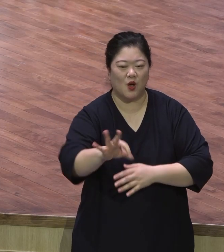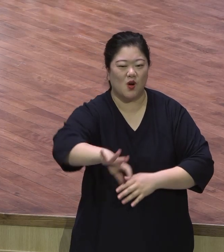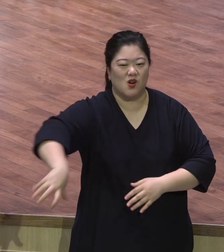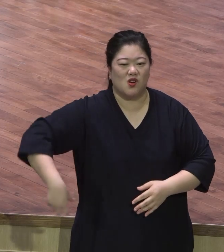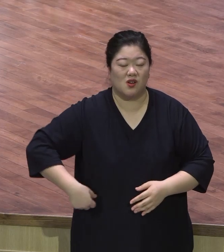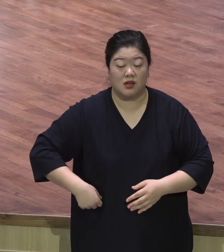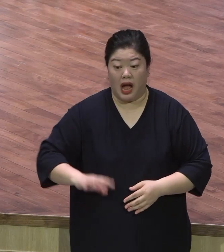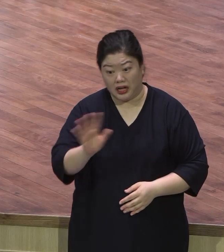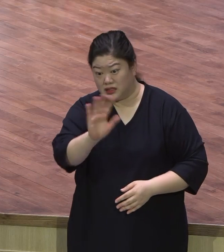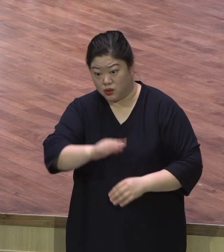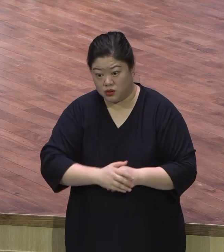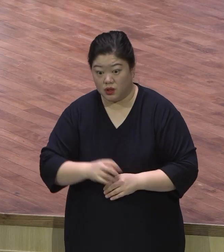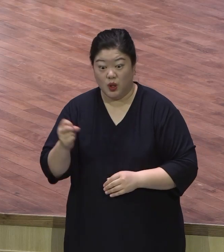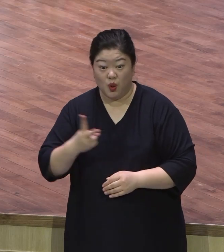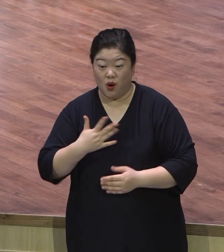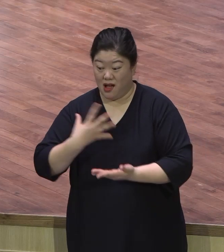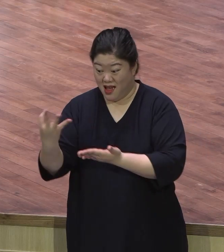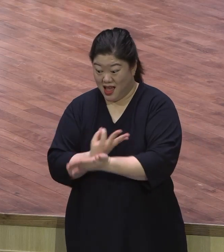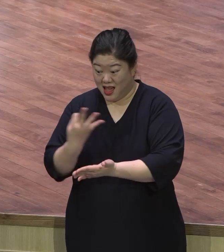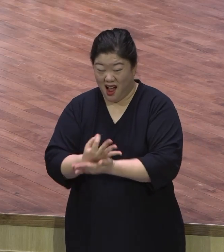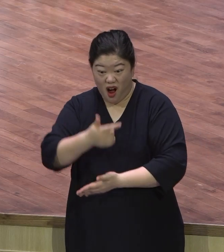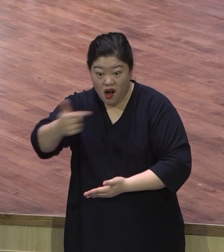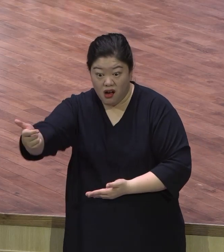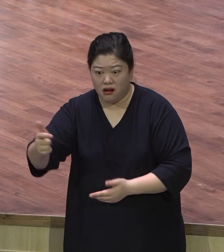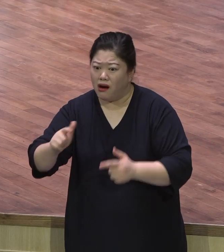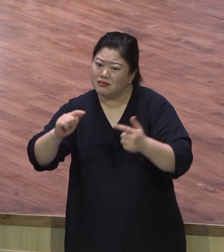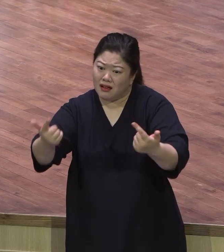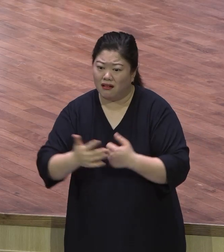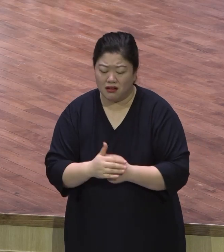수백억 있는 사람을 찾게 했지만 저는 개인 게 없었습니다